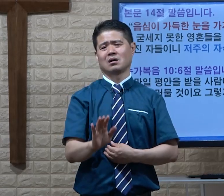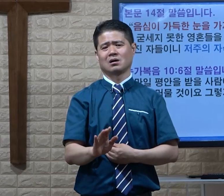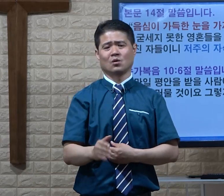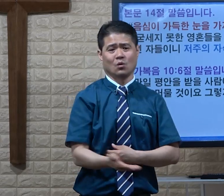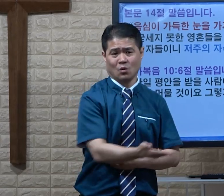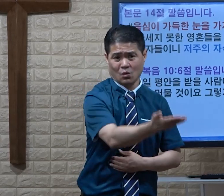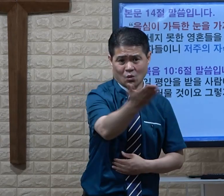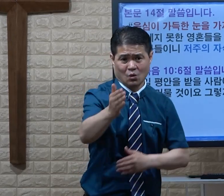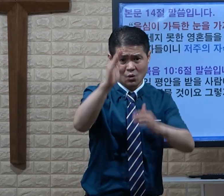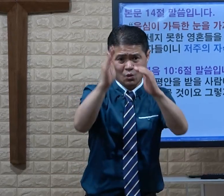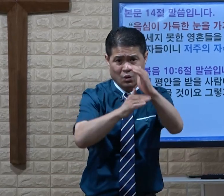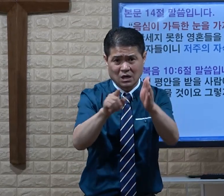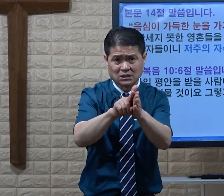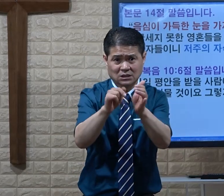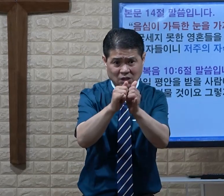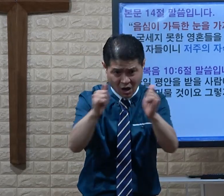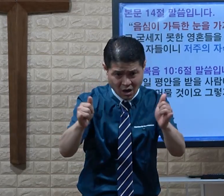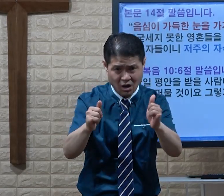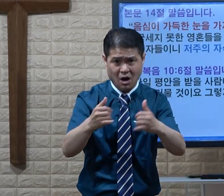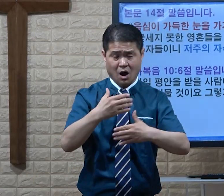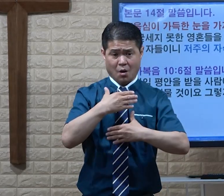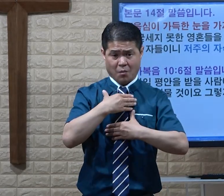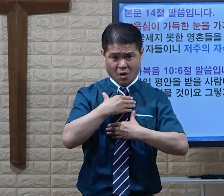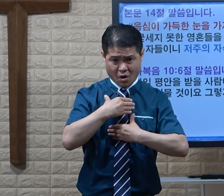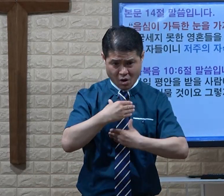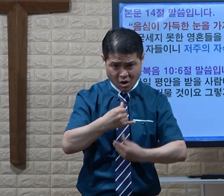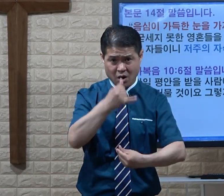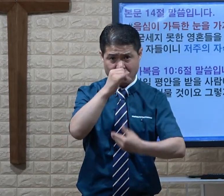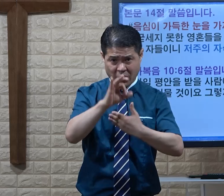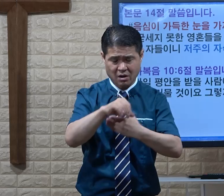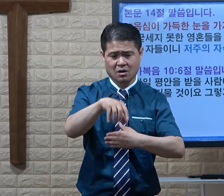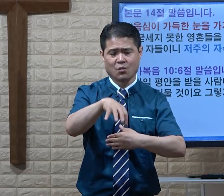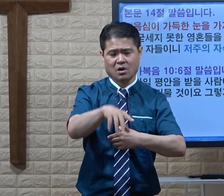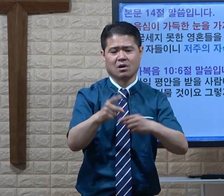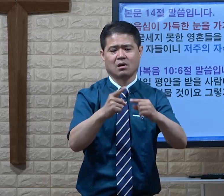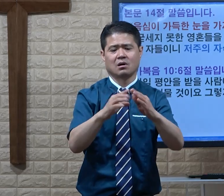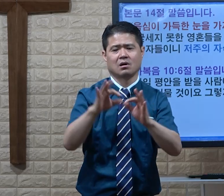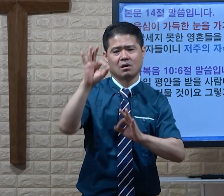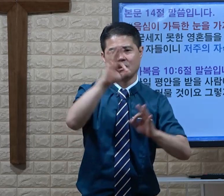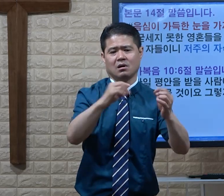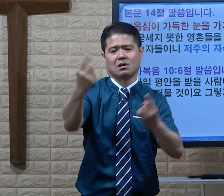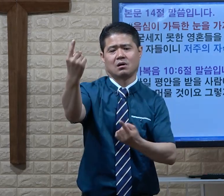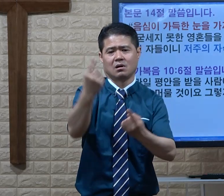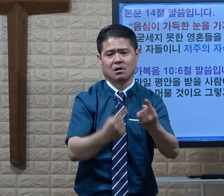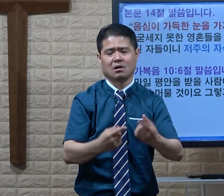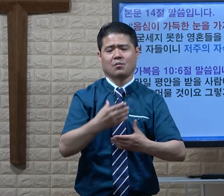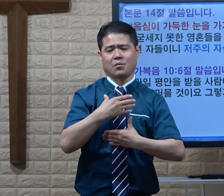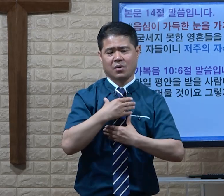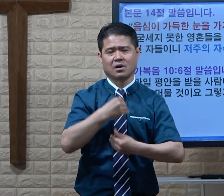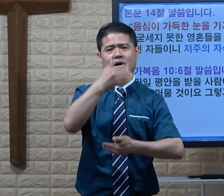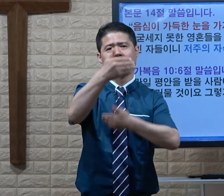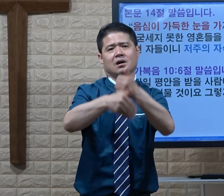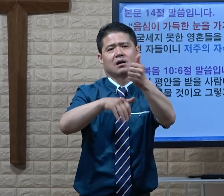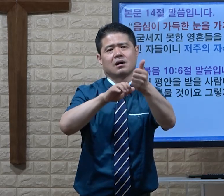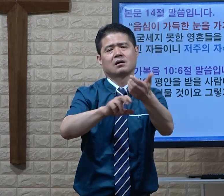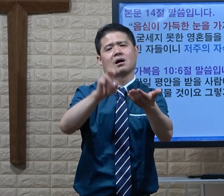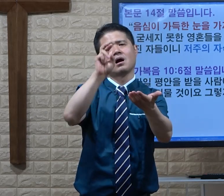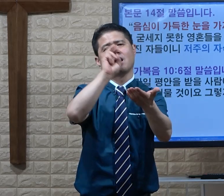자신은 편안하고 하는데 편하지 않는 그 성도가 편안해야 교회에 사람들이